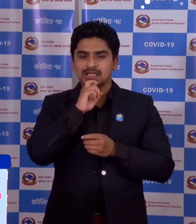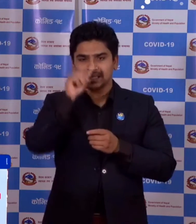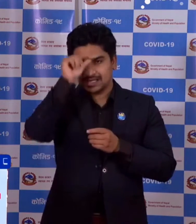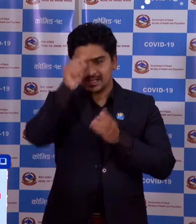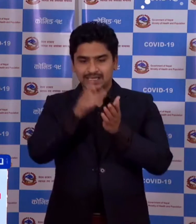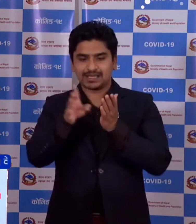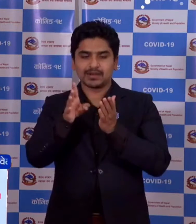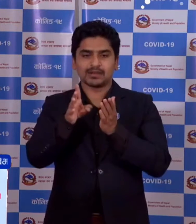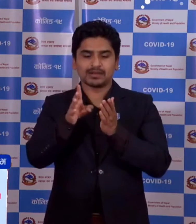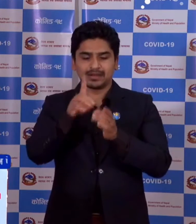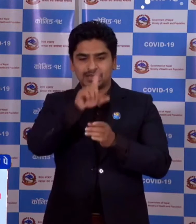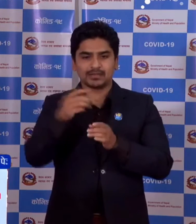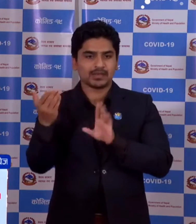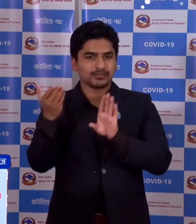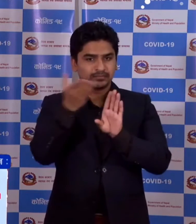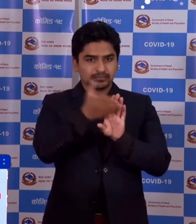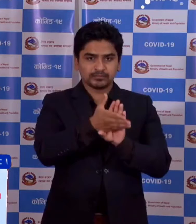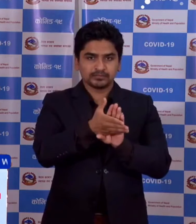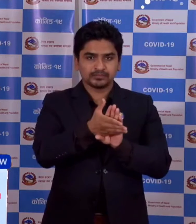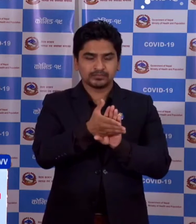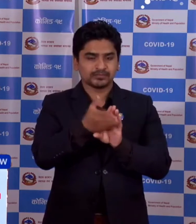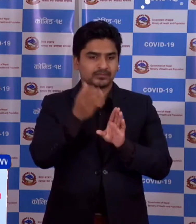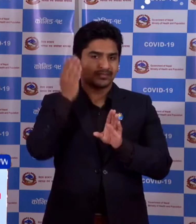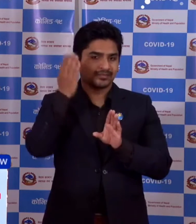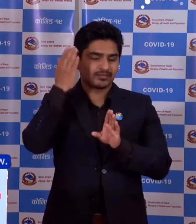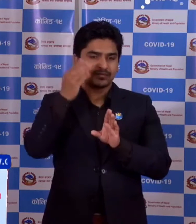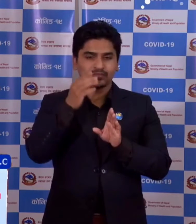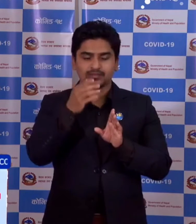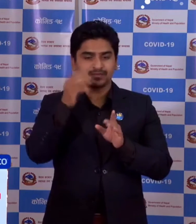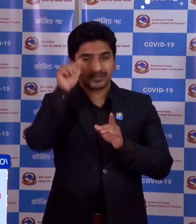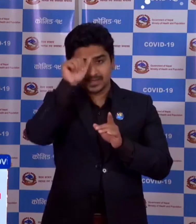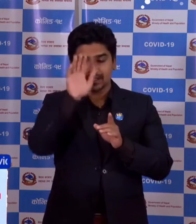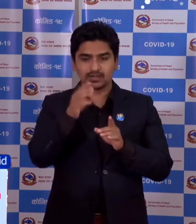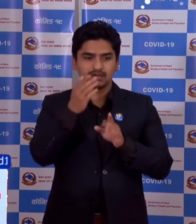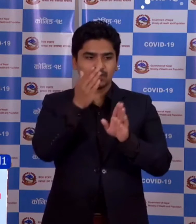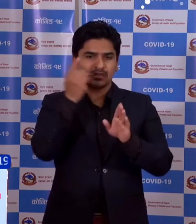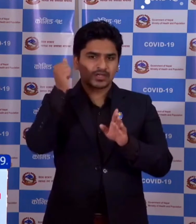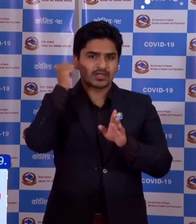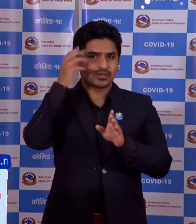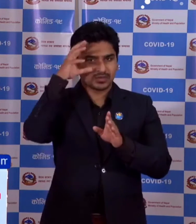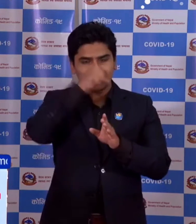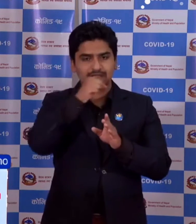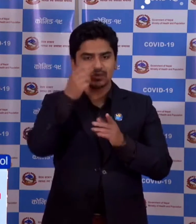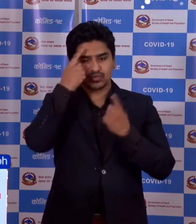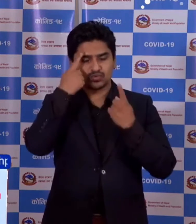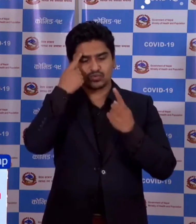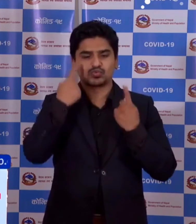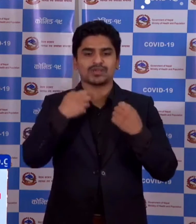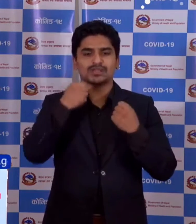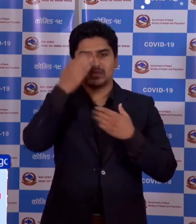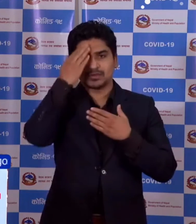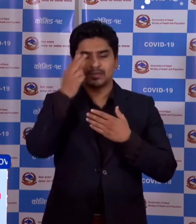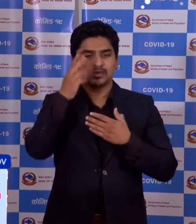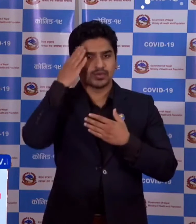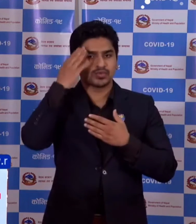इन्डियाबाट भारतबाट आएको हिस्ट्री छ गएराती स्वास्थ्यमा समस्या भयो